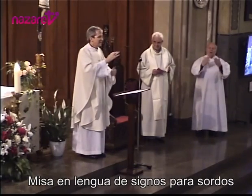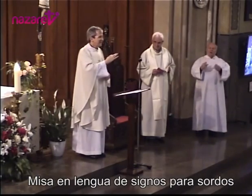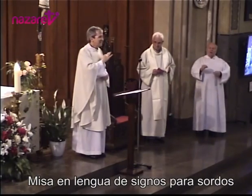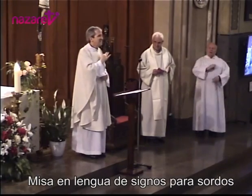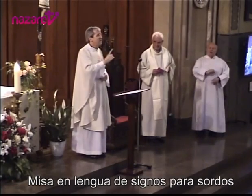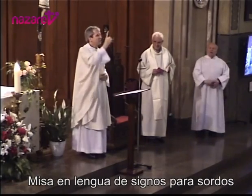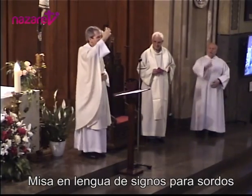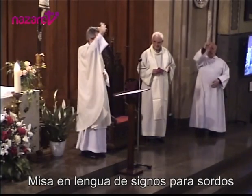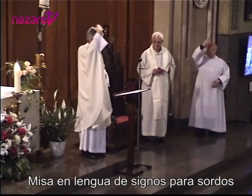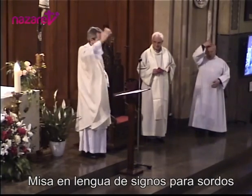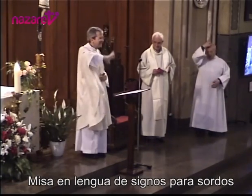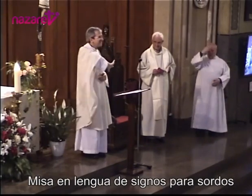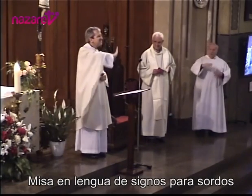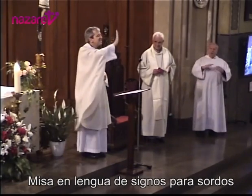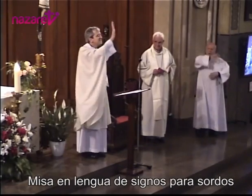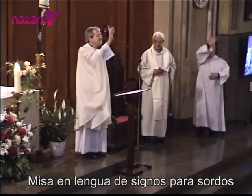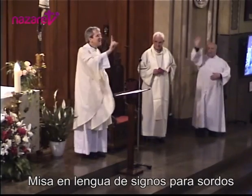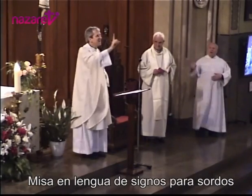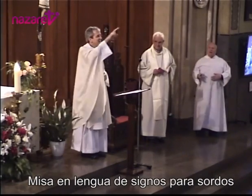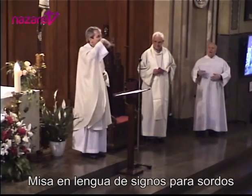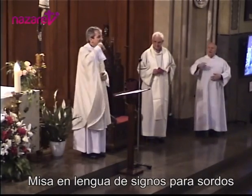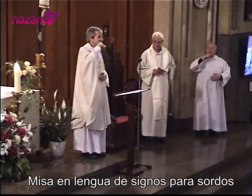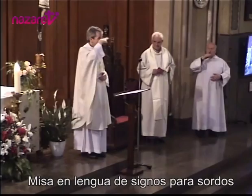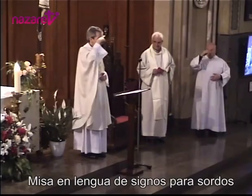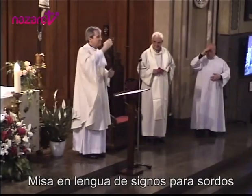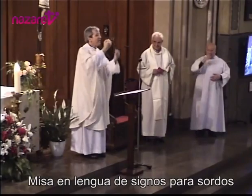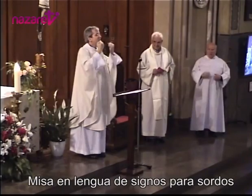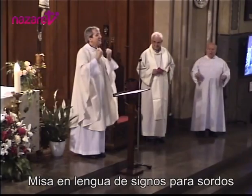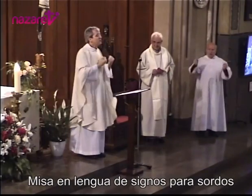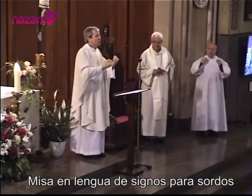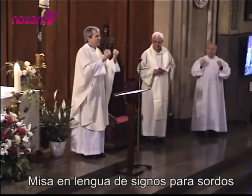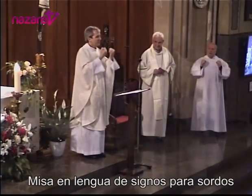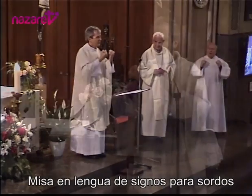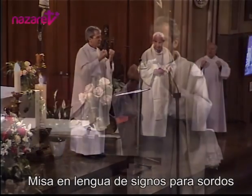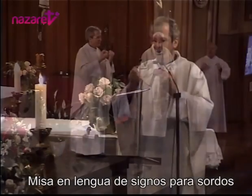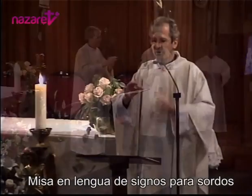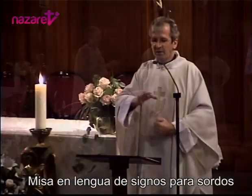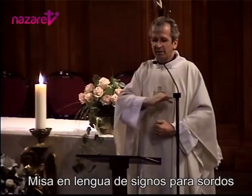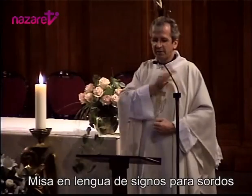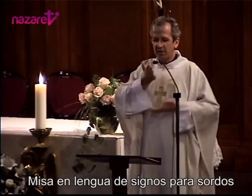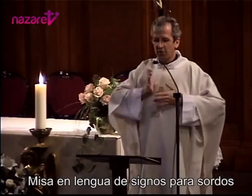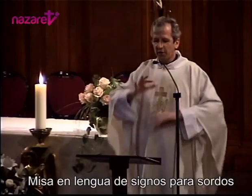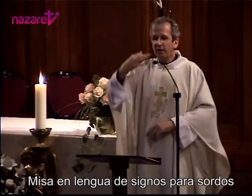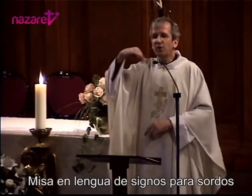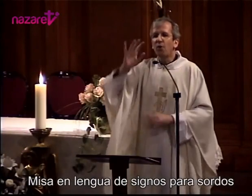gracias, Señor Dios, Rey celestial, Dios Padre Todopoderoso, Señor Hijo